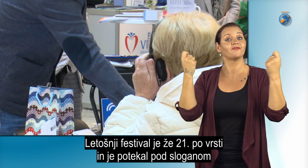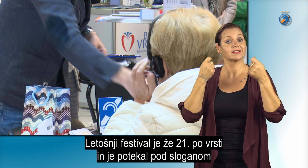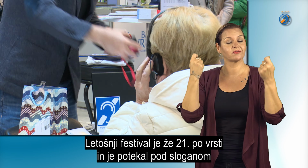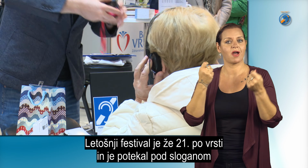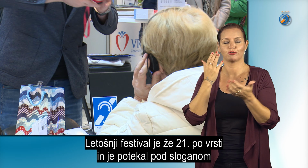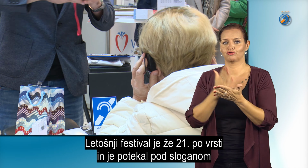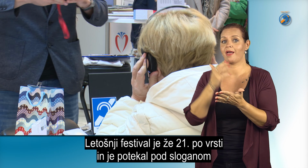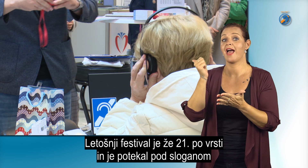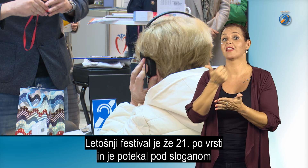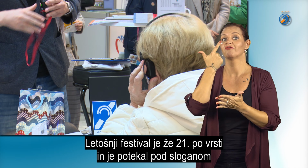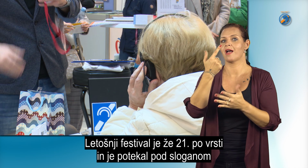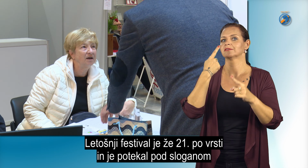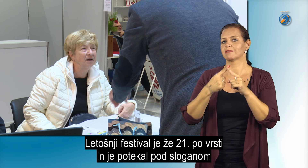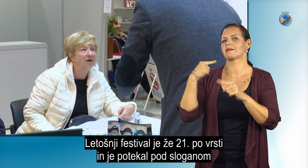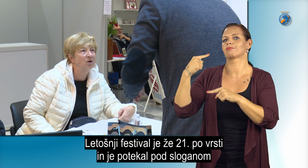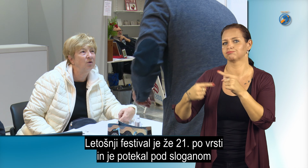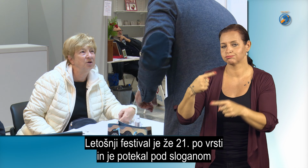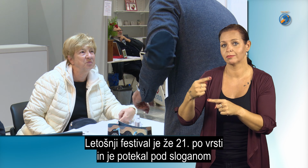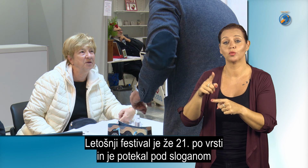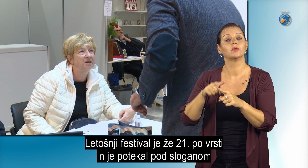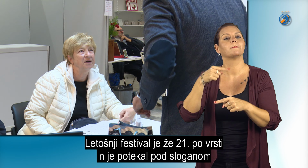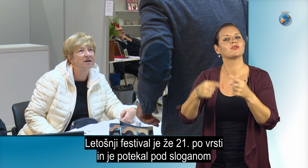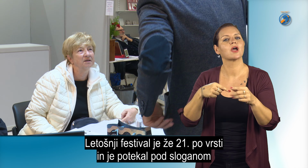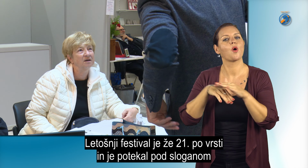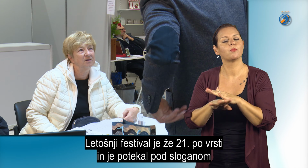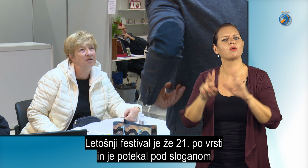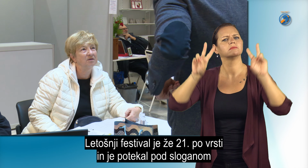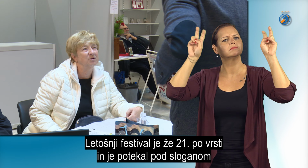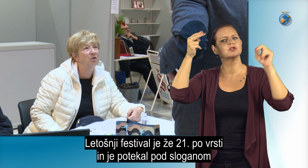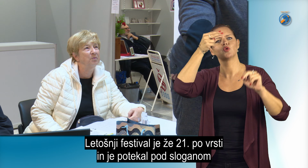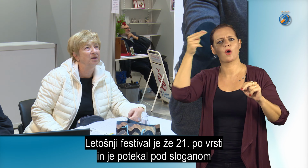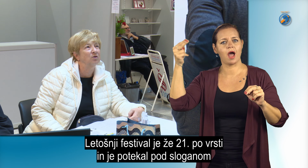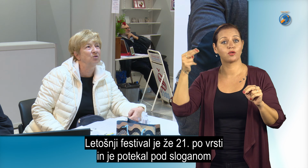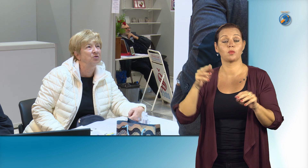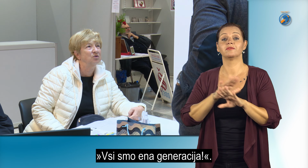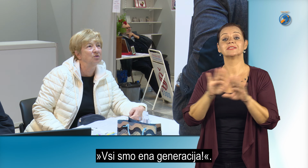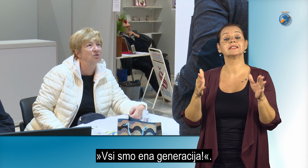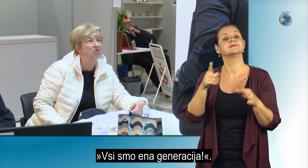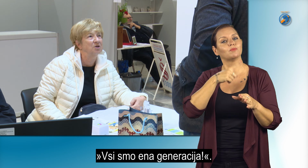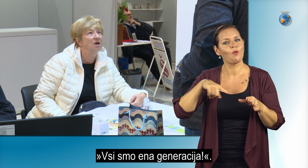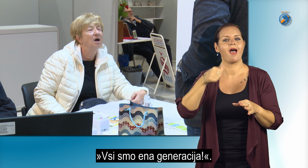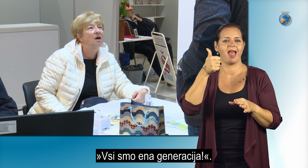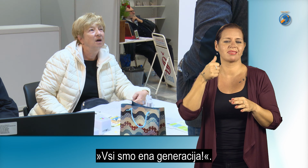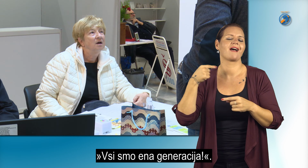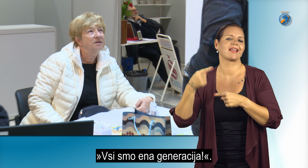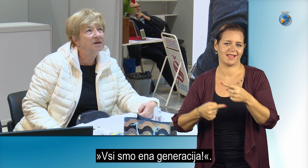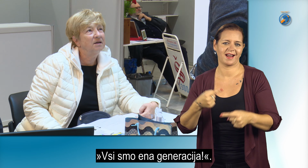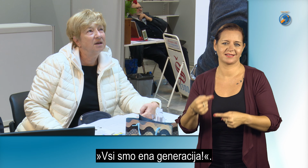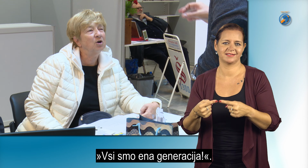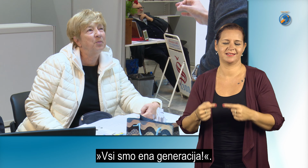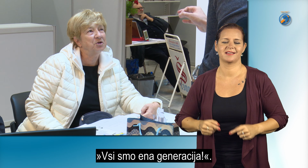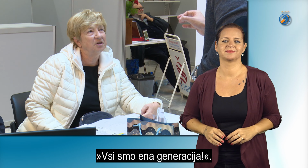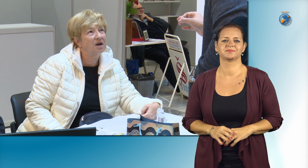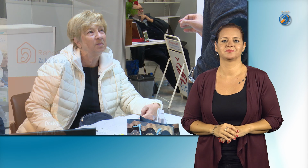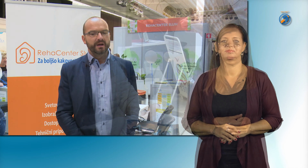Letošnji festival je že 21. po vrsti in je potekal pod sloganom Vsi smo ena generacija.